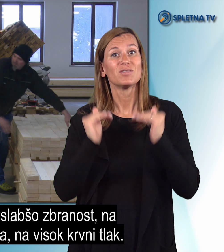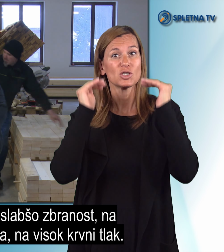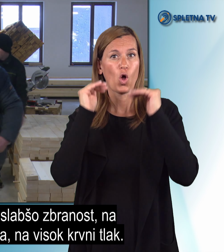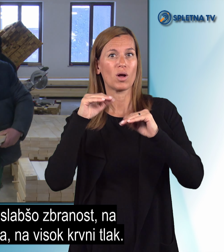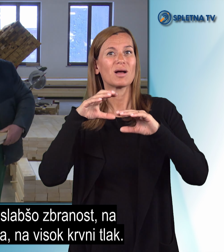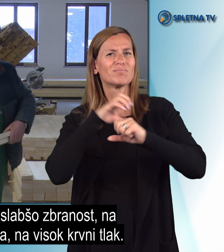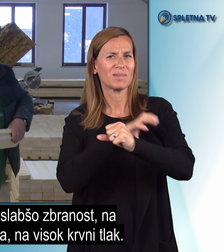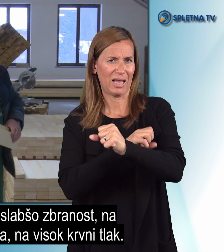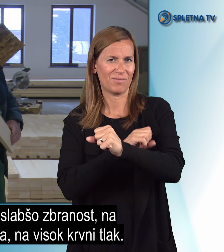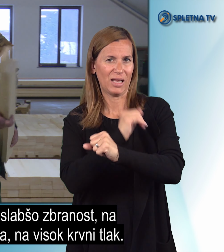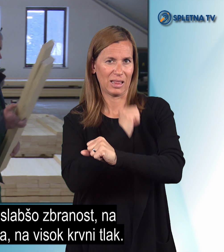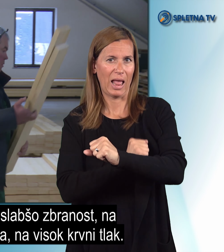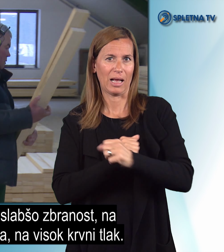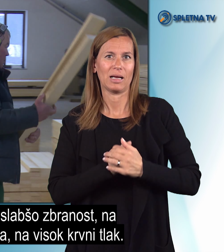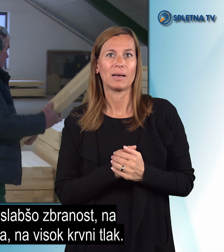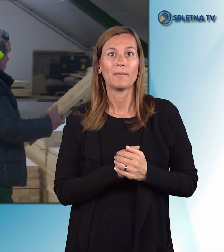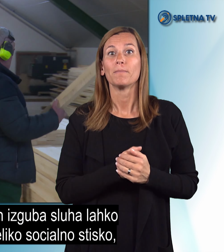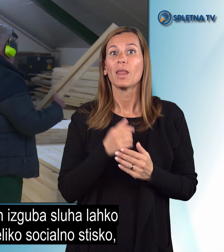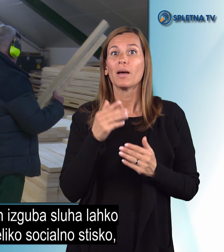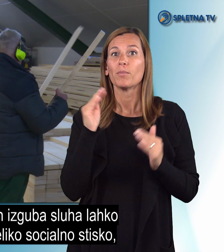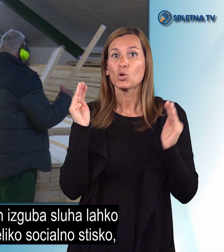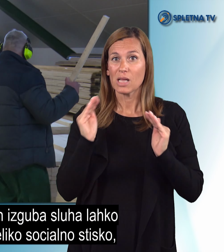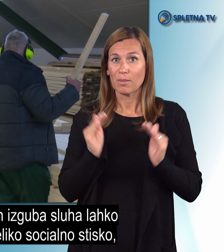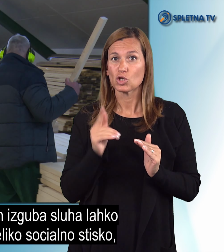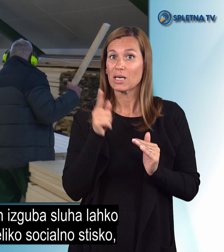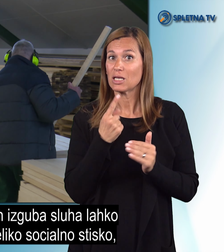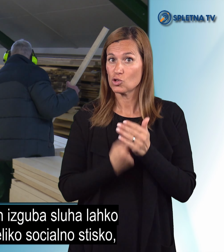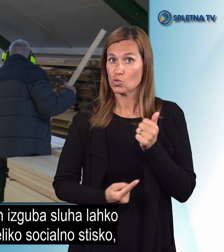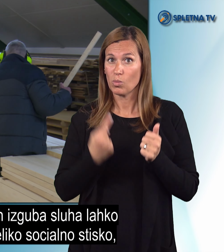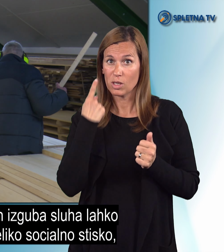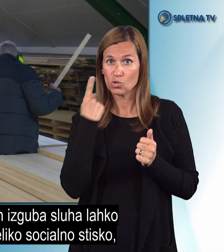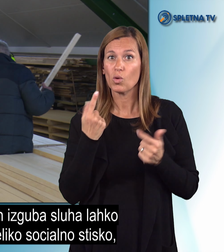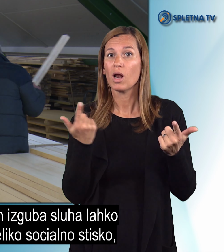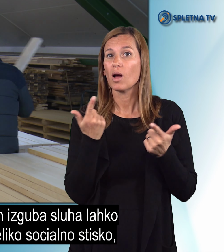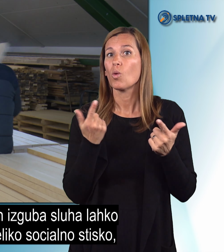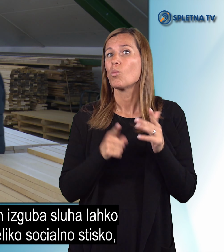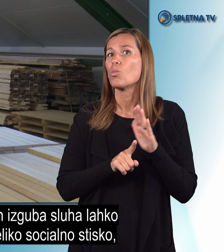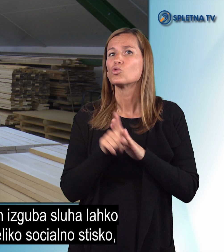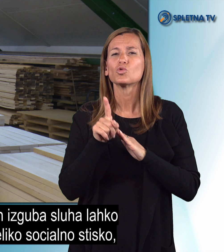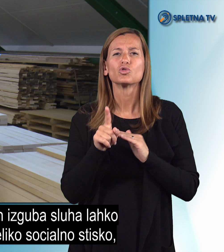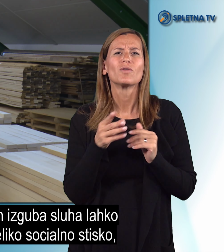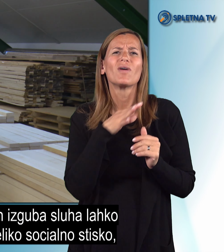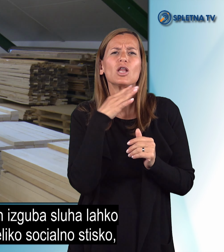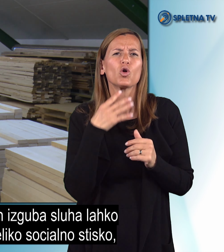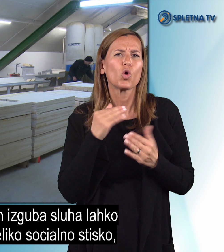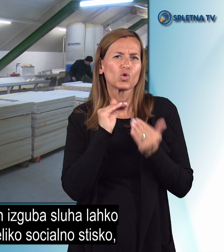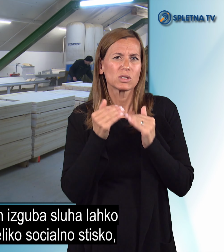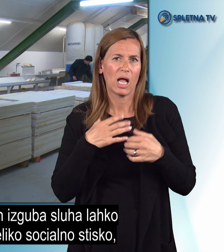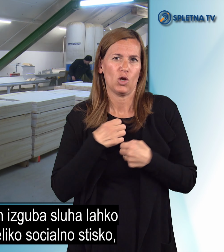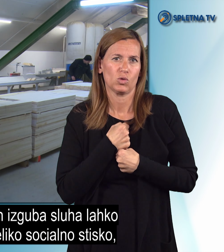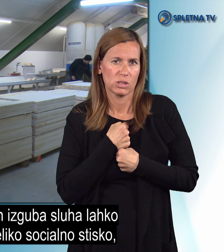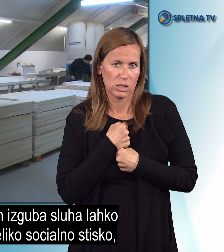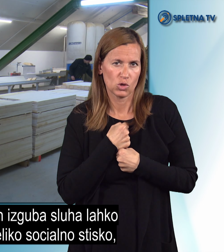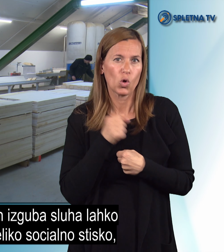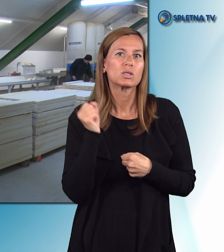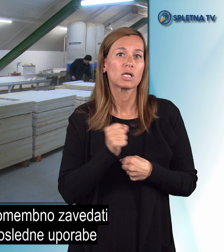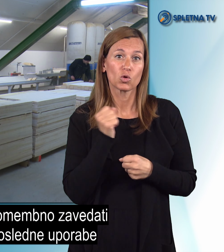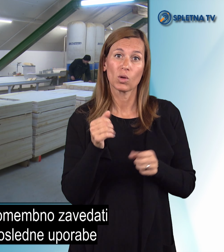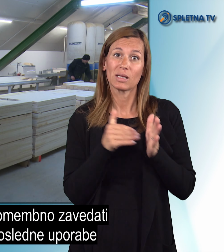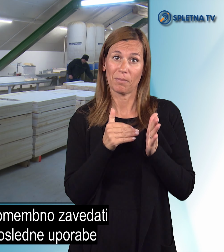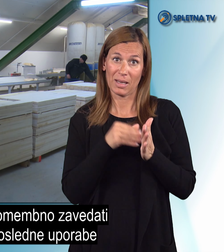spanja, na visok krvni tlak. Poslabšanje in izguba sluha lahko povzročata veliko socialno